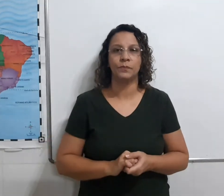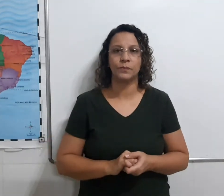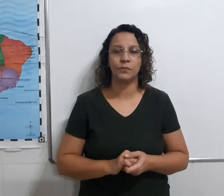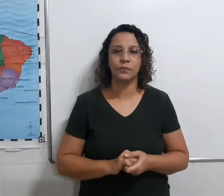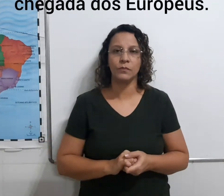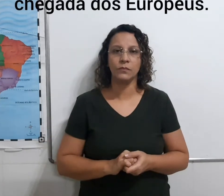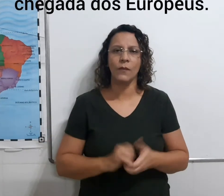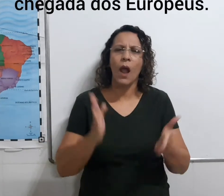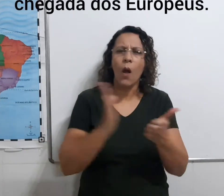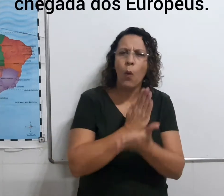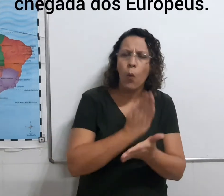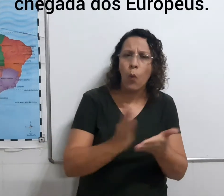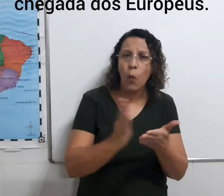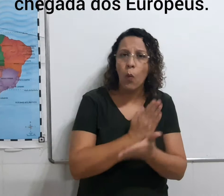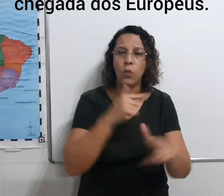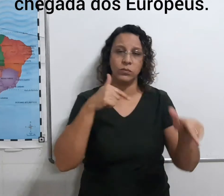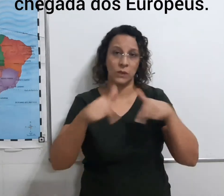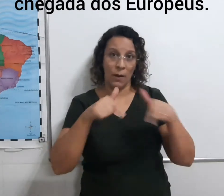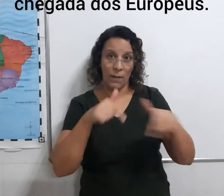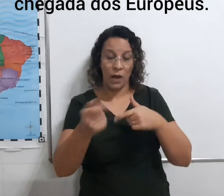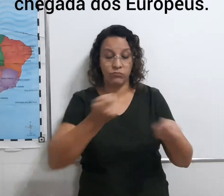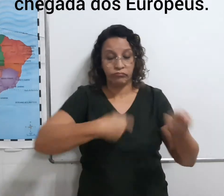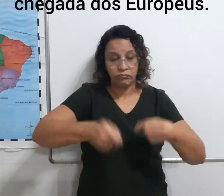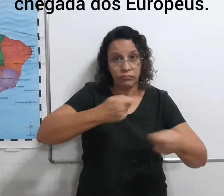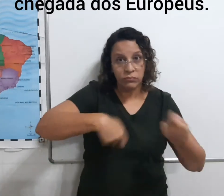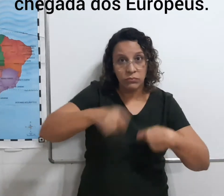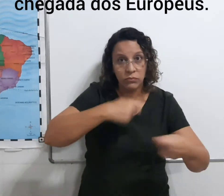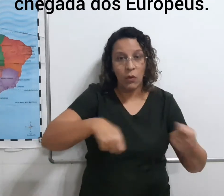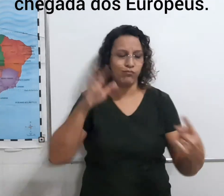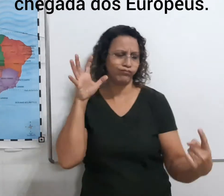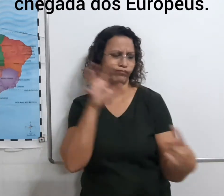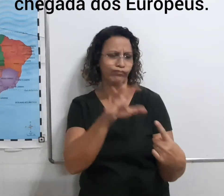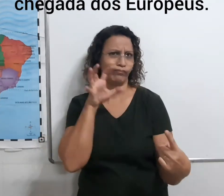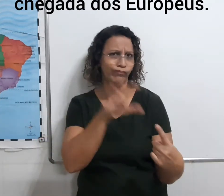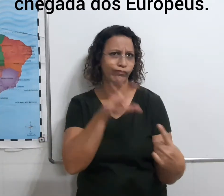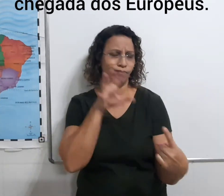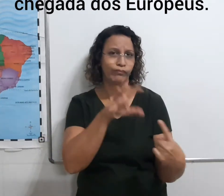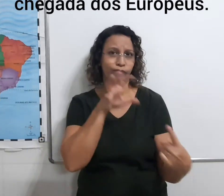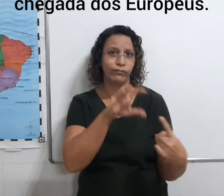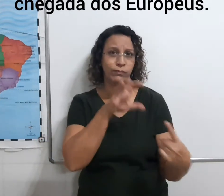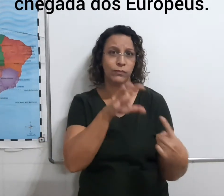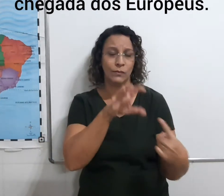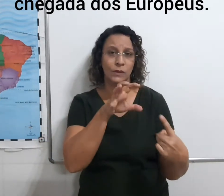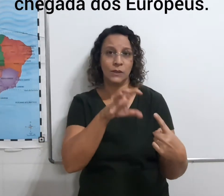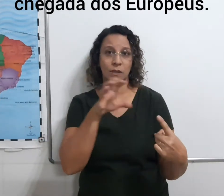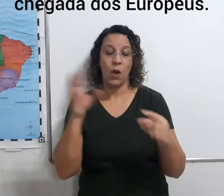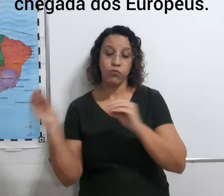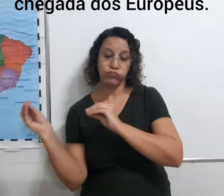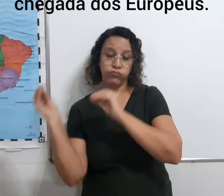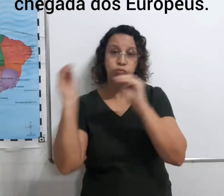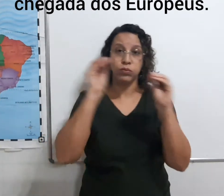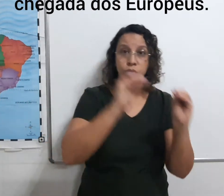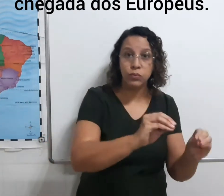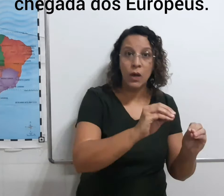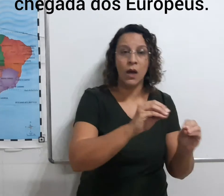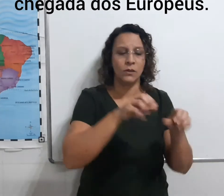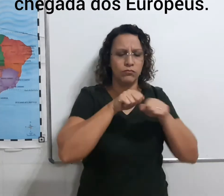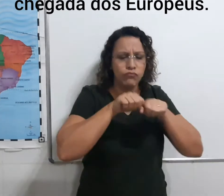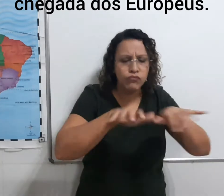Algumas atividades econômicas influenciaram a ocupação do território brasileiro